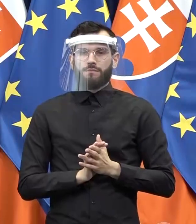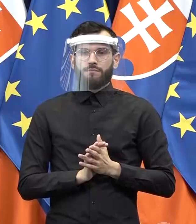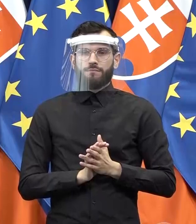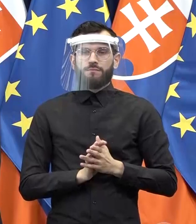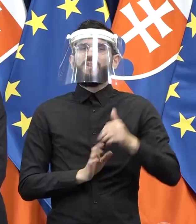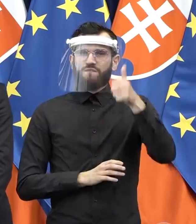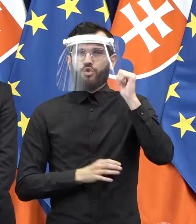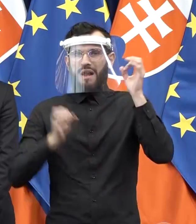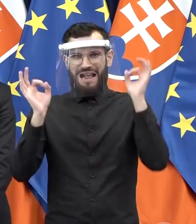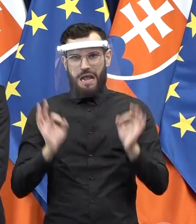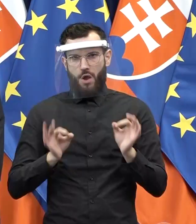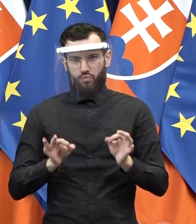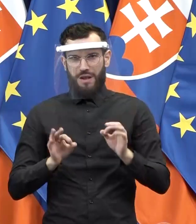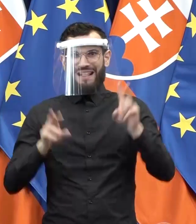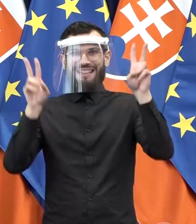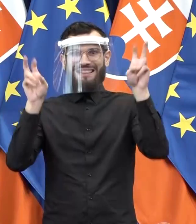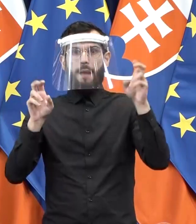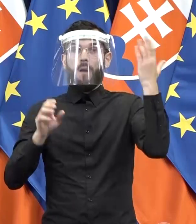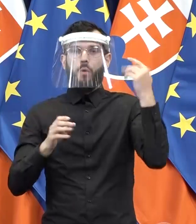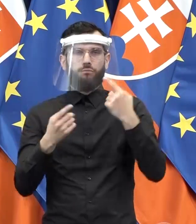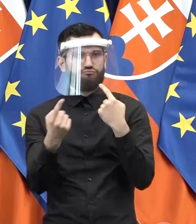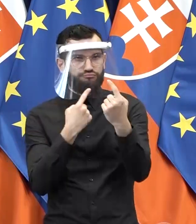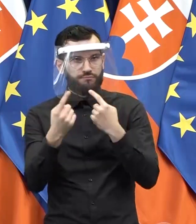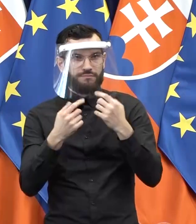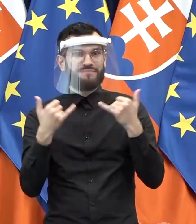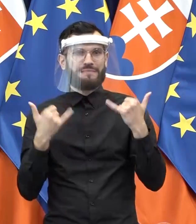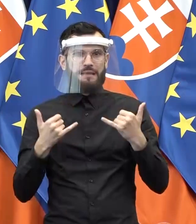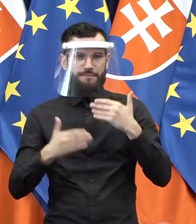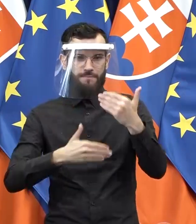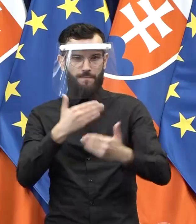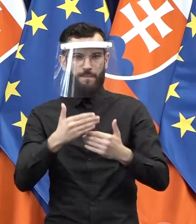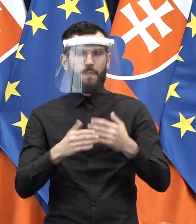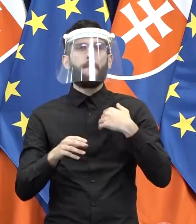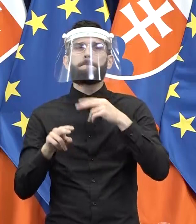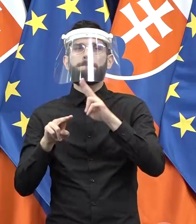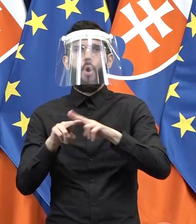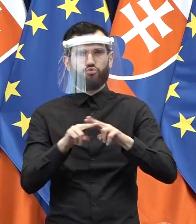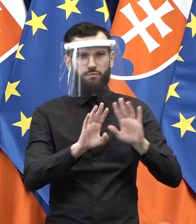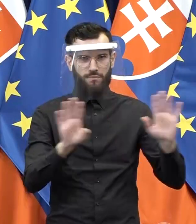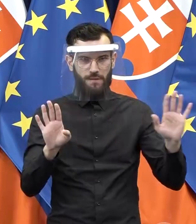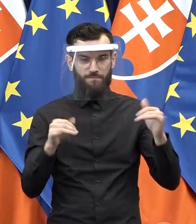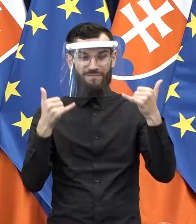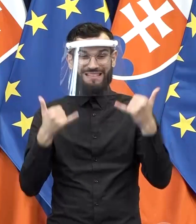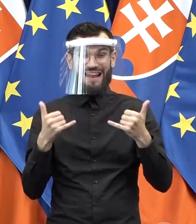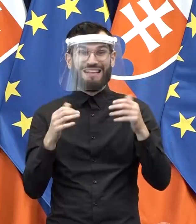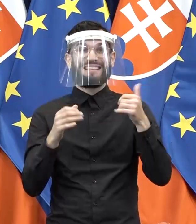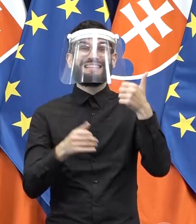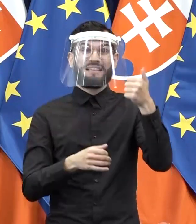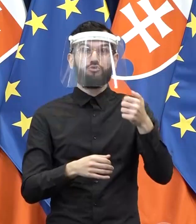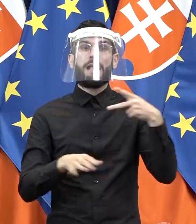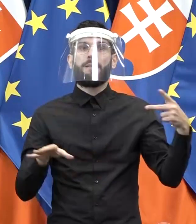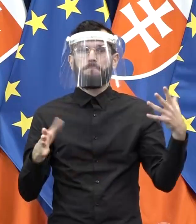Včera sme práve na túto tému začali debatu, áno, odnes nás to čaká. Našťastie postupne tento týždeň sa nám podarí